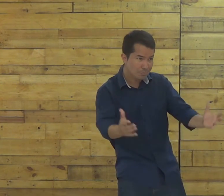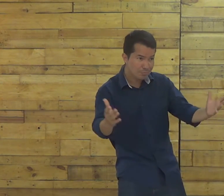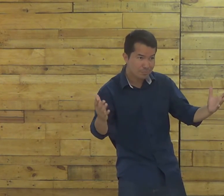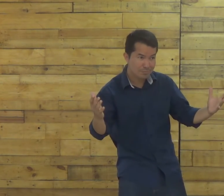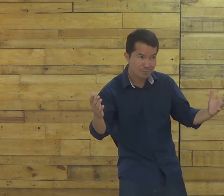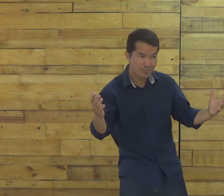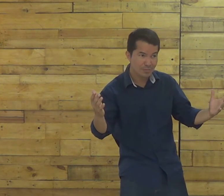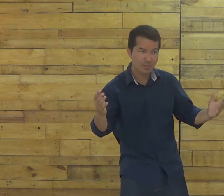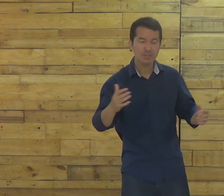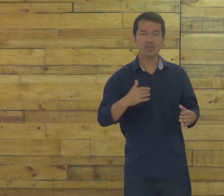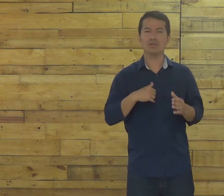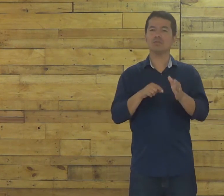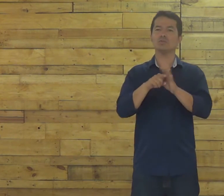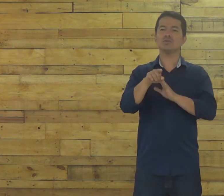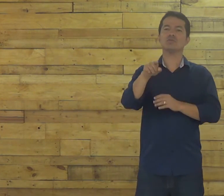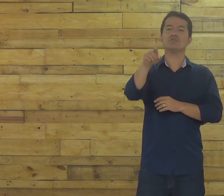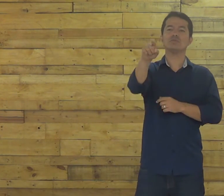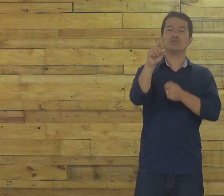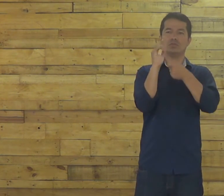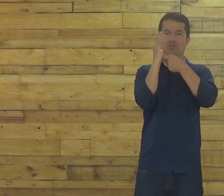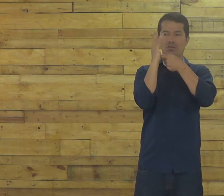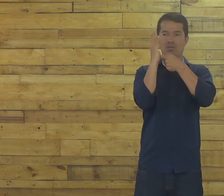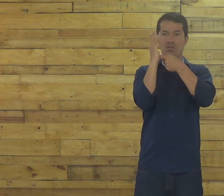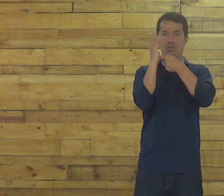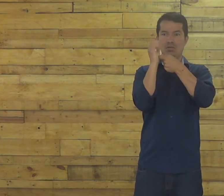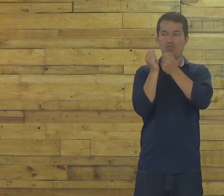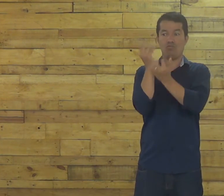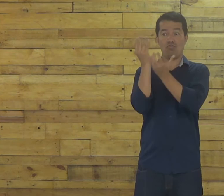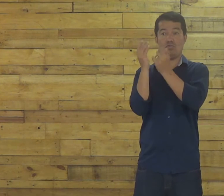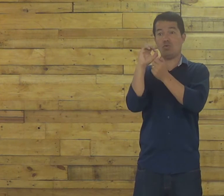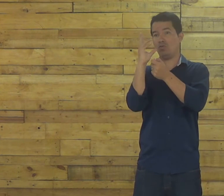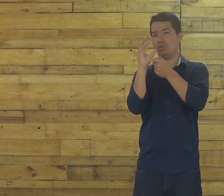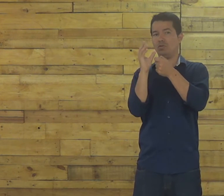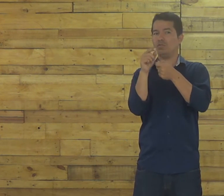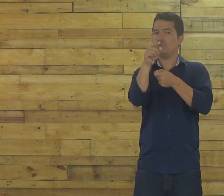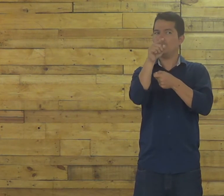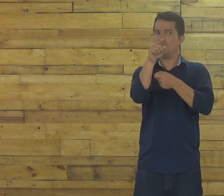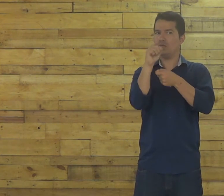é? Tá certo? E eu pergunto: